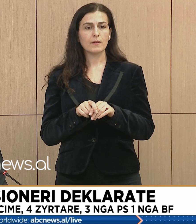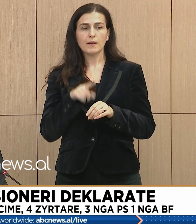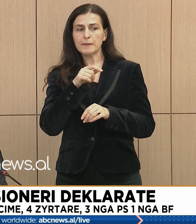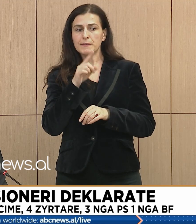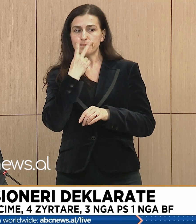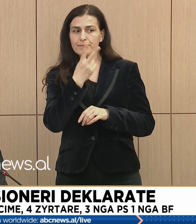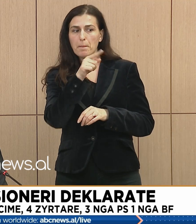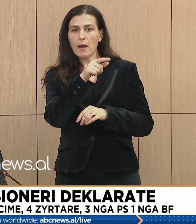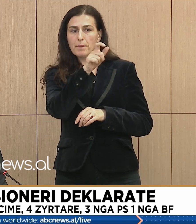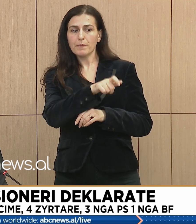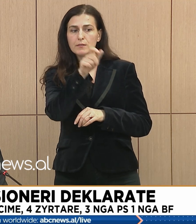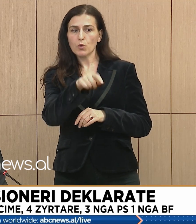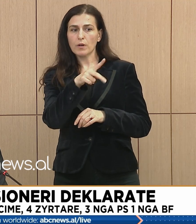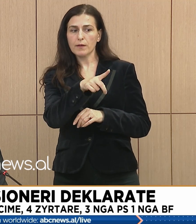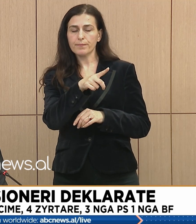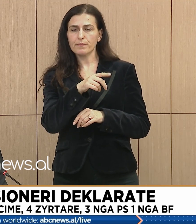identifikimit